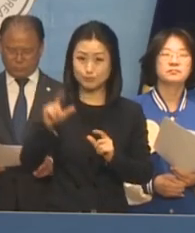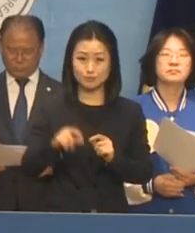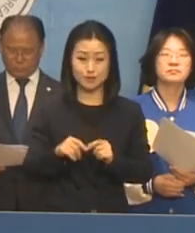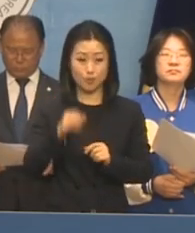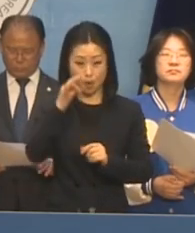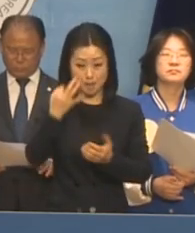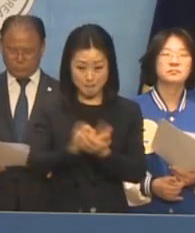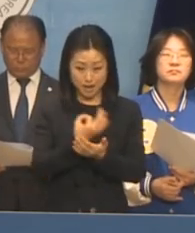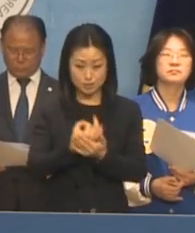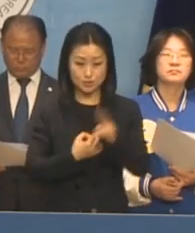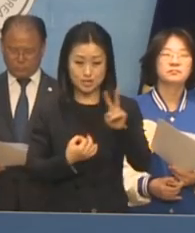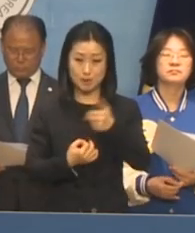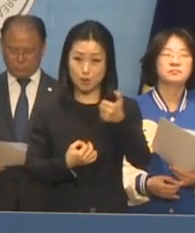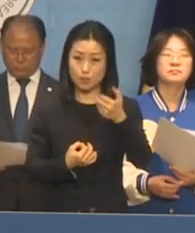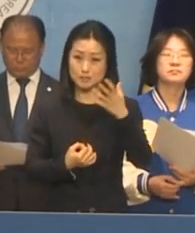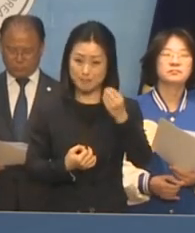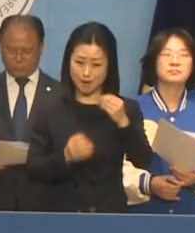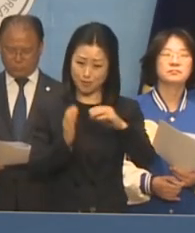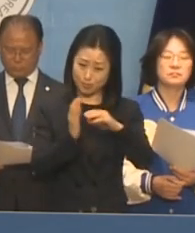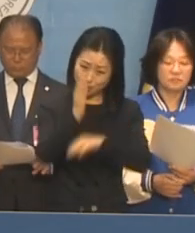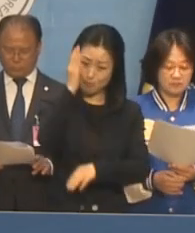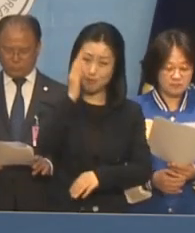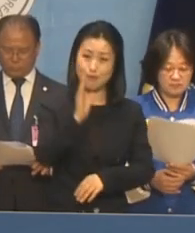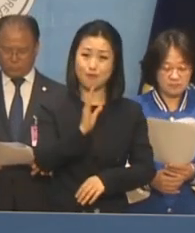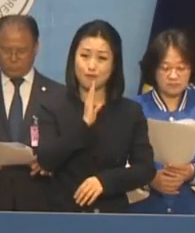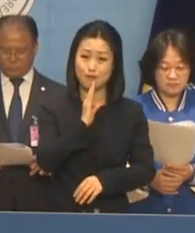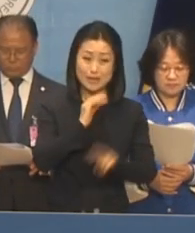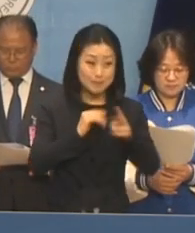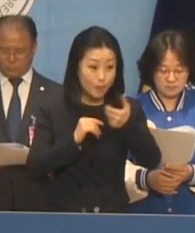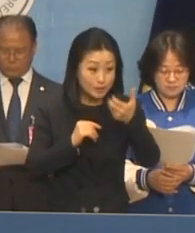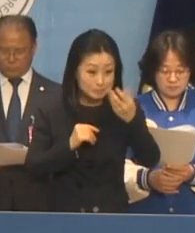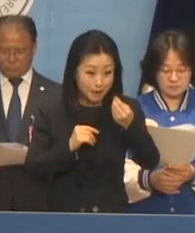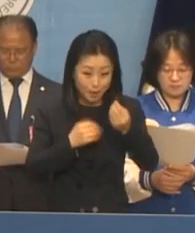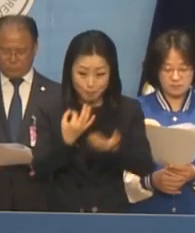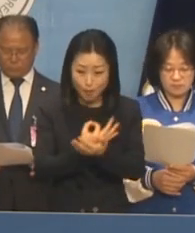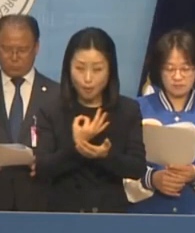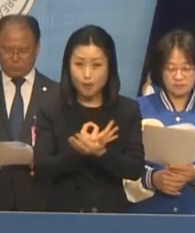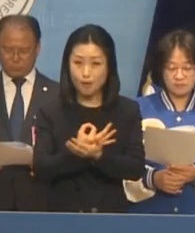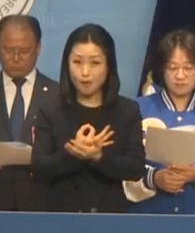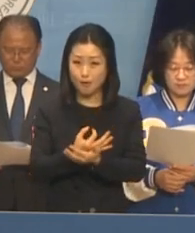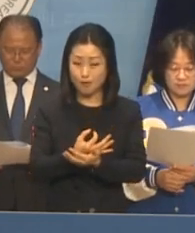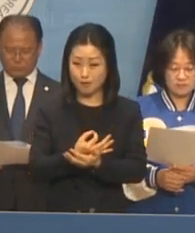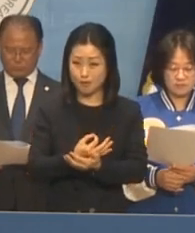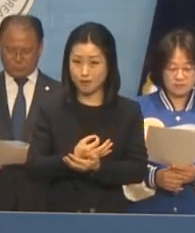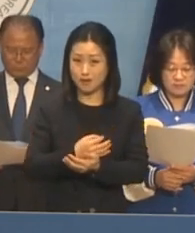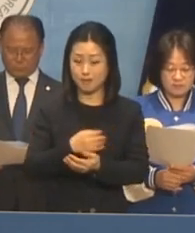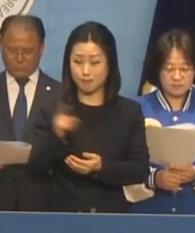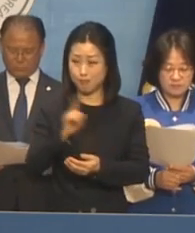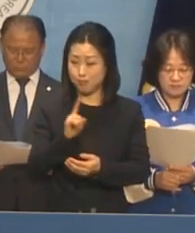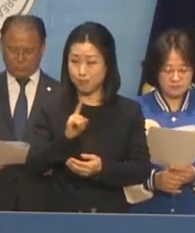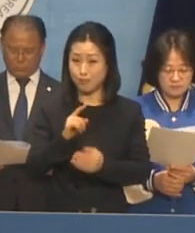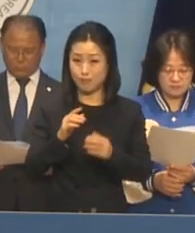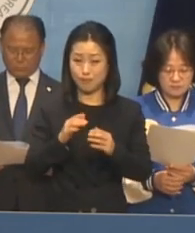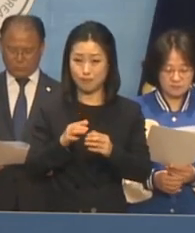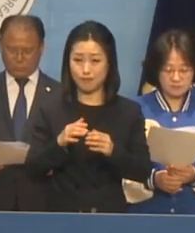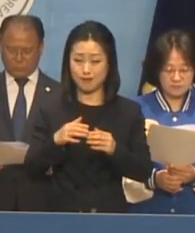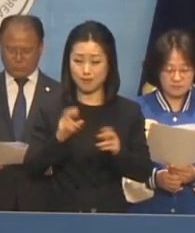월 매출 250만 원으로는 실질적인 가게 유지가 어렵기 때문입니다